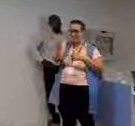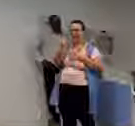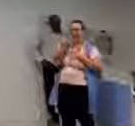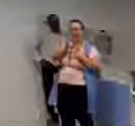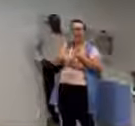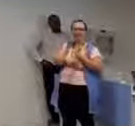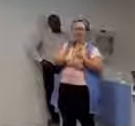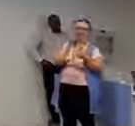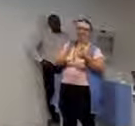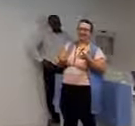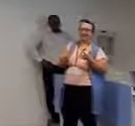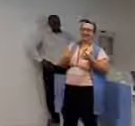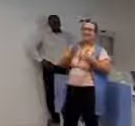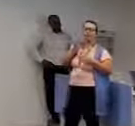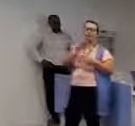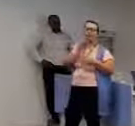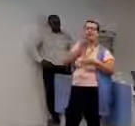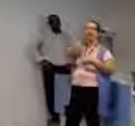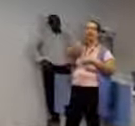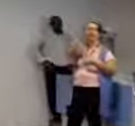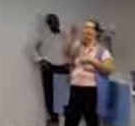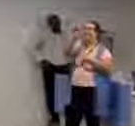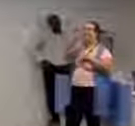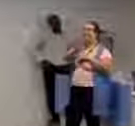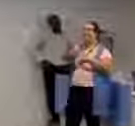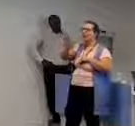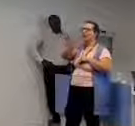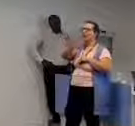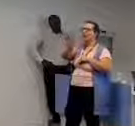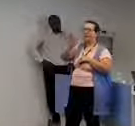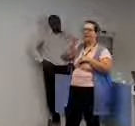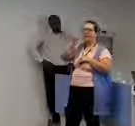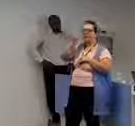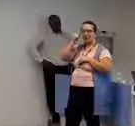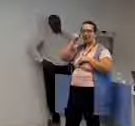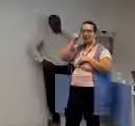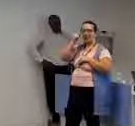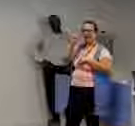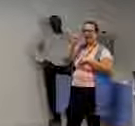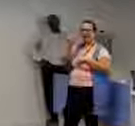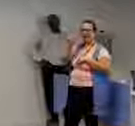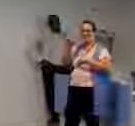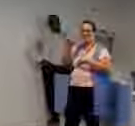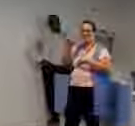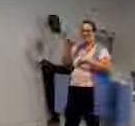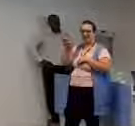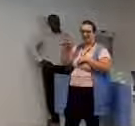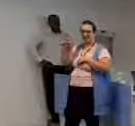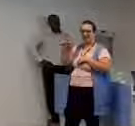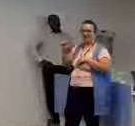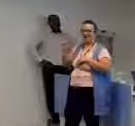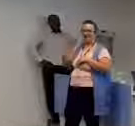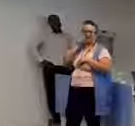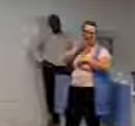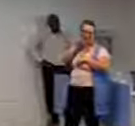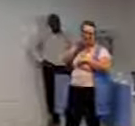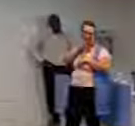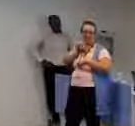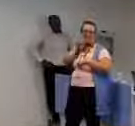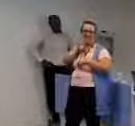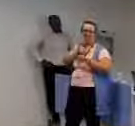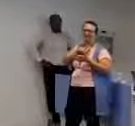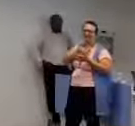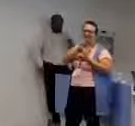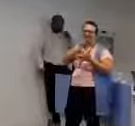relação a ferramentarias que eu conheço, europeias, asiáticas, ok? Americanas. Existe hoje um índice